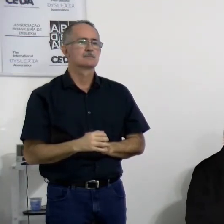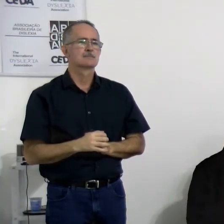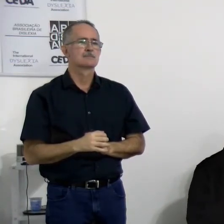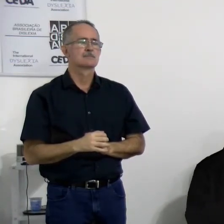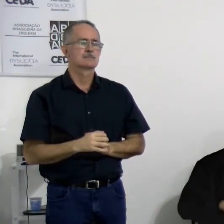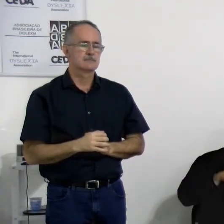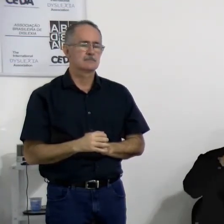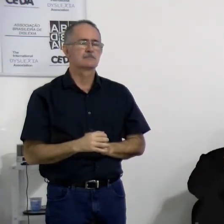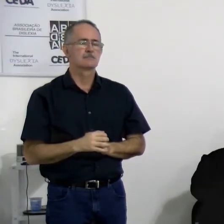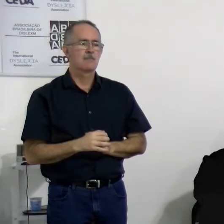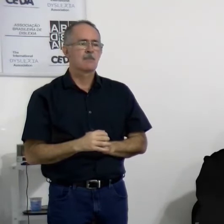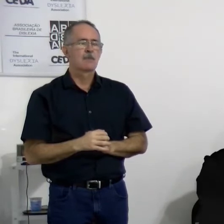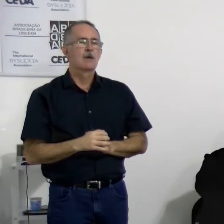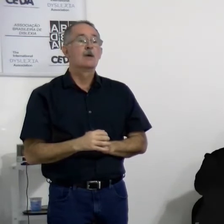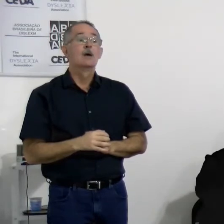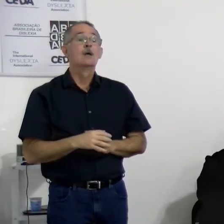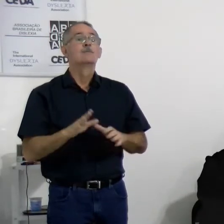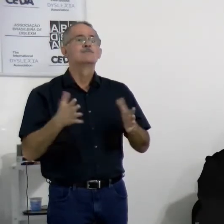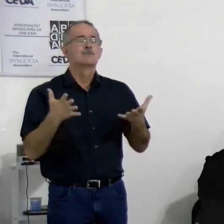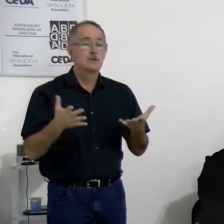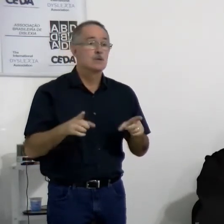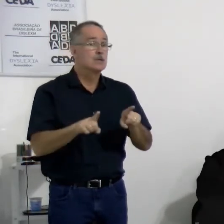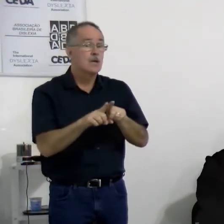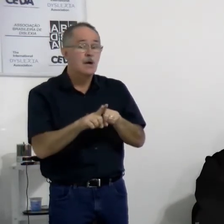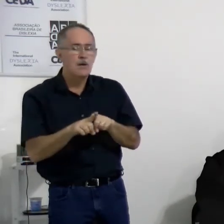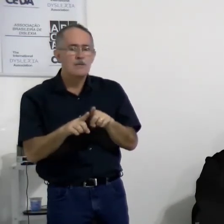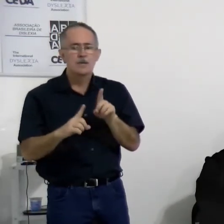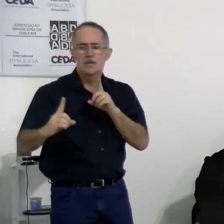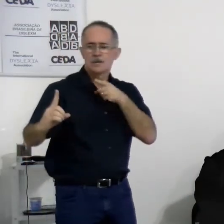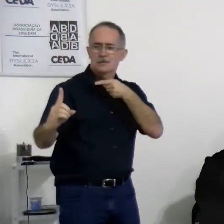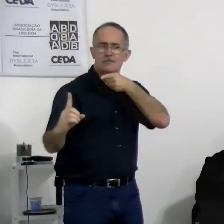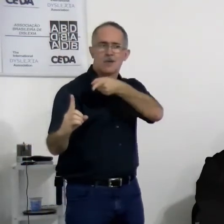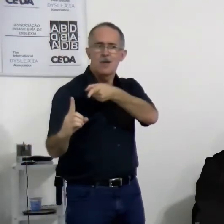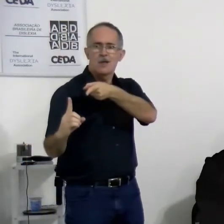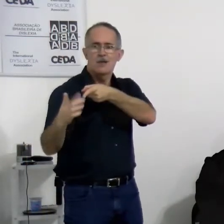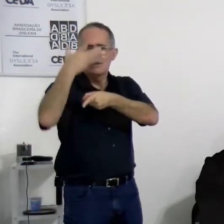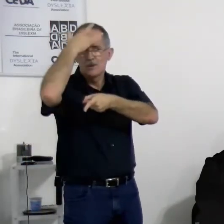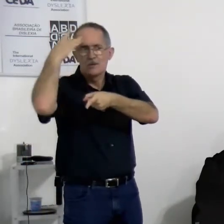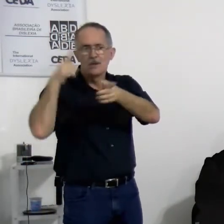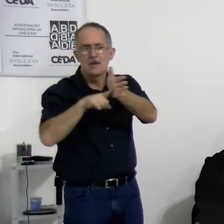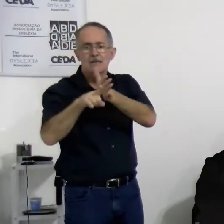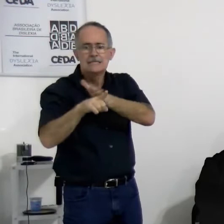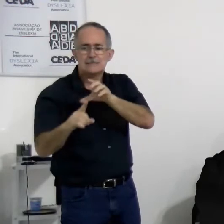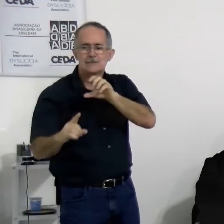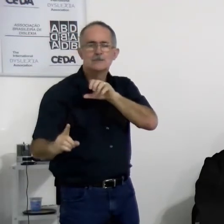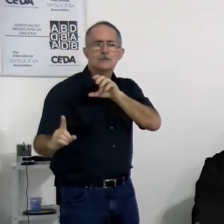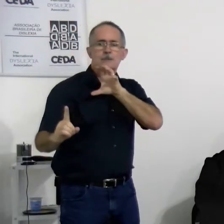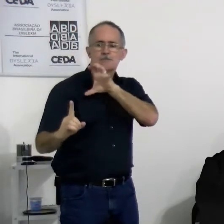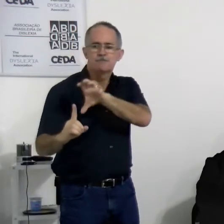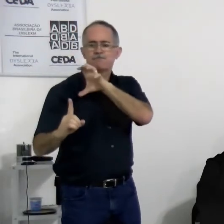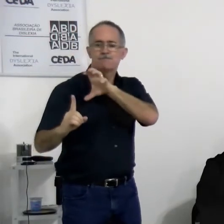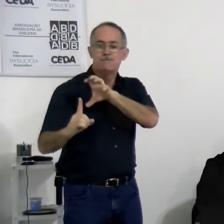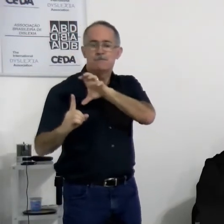understand. Isso. Então, coloca nos pesquisadores pressão para produzir pesquisa relevante